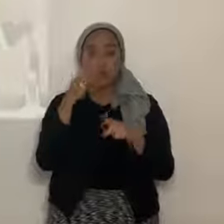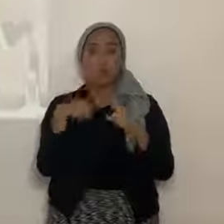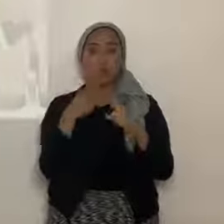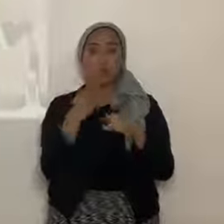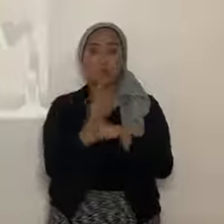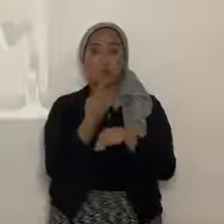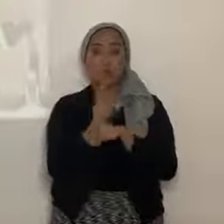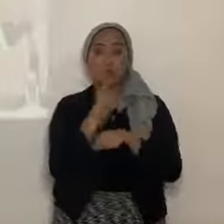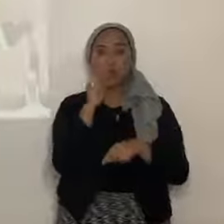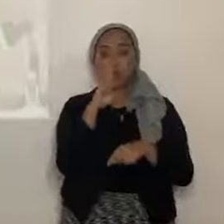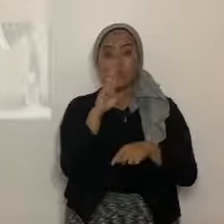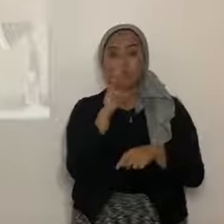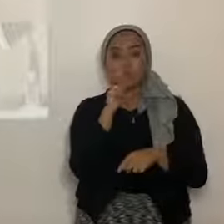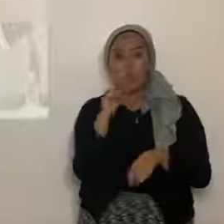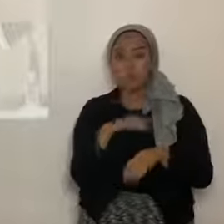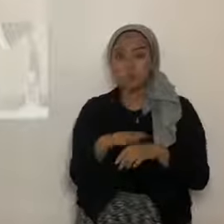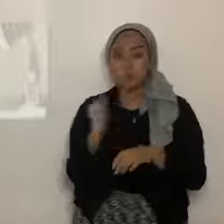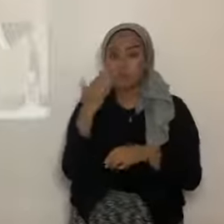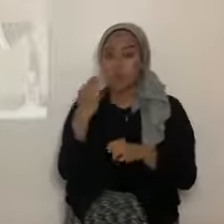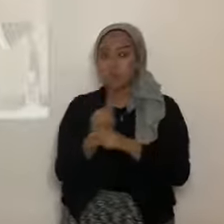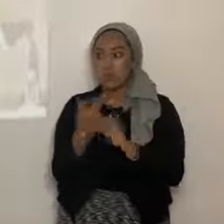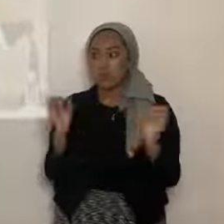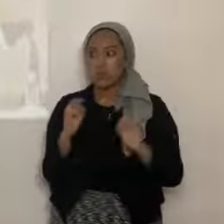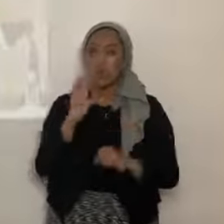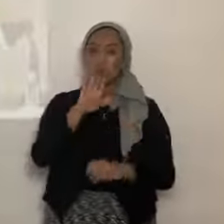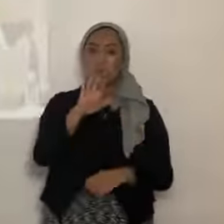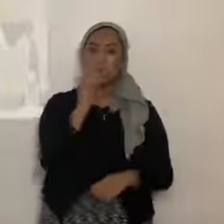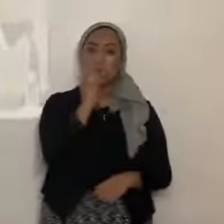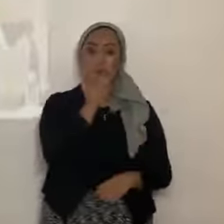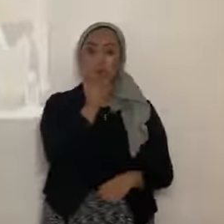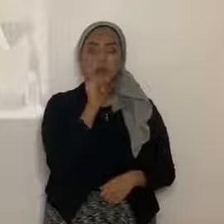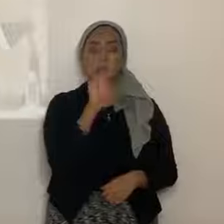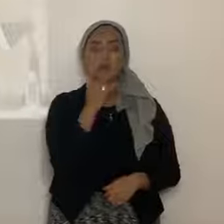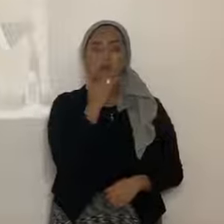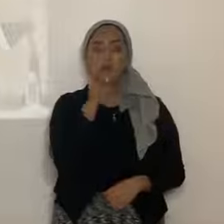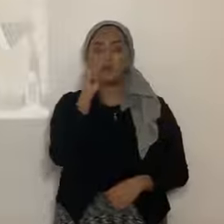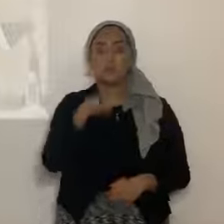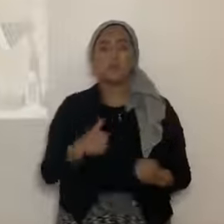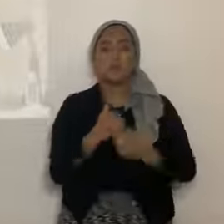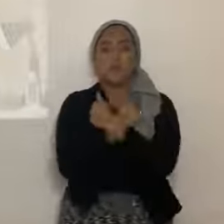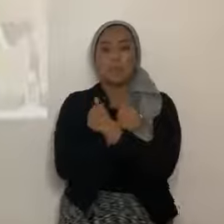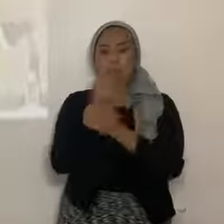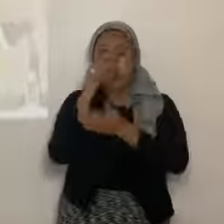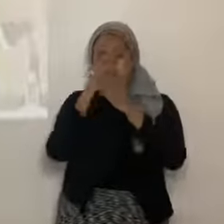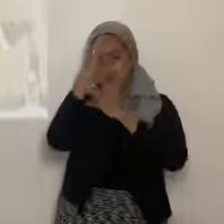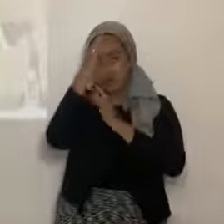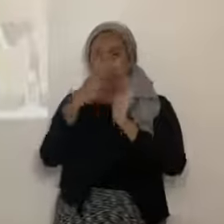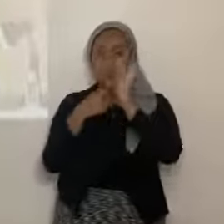ni siquiera en Shabbat la usas, estás mal, estás mal. Hay que enamorarse del Eterno y demostrarlo, porque el Eterno ya